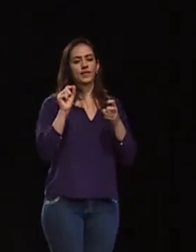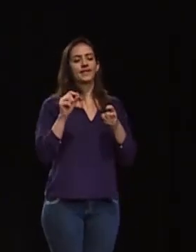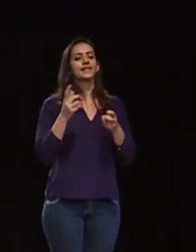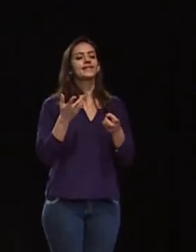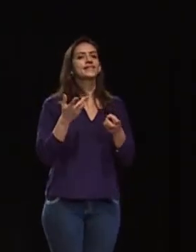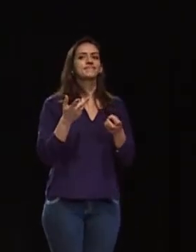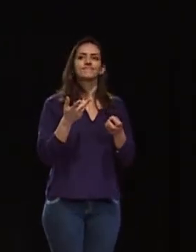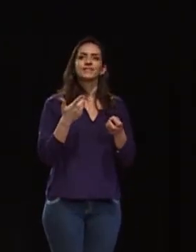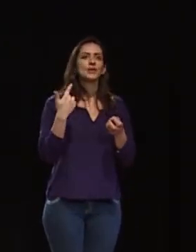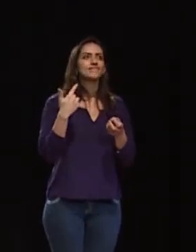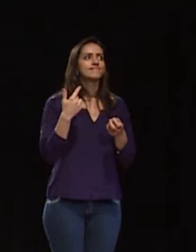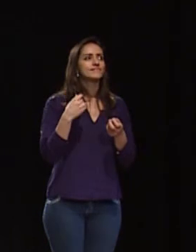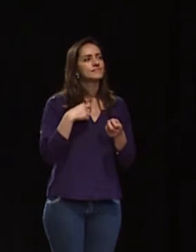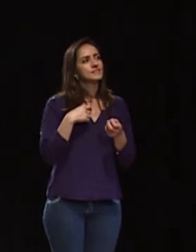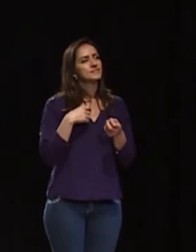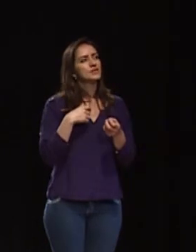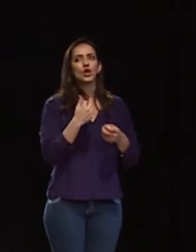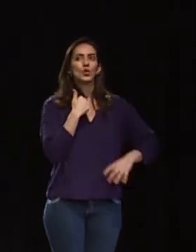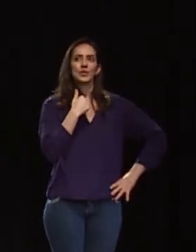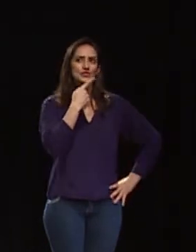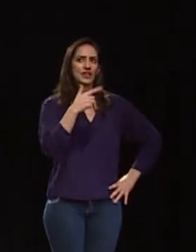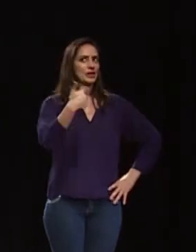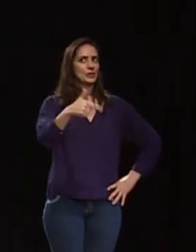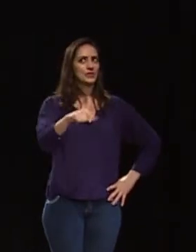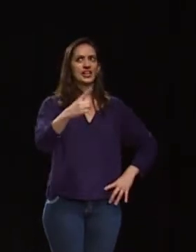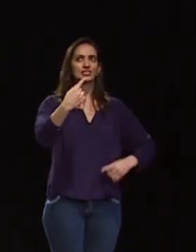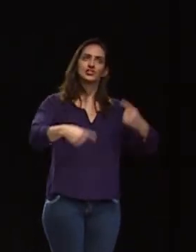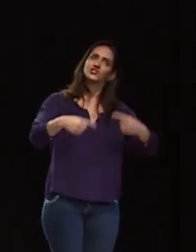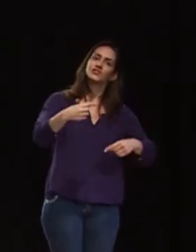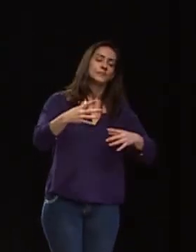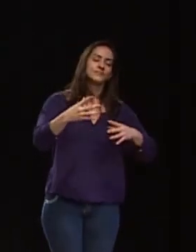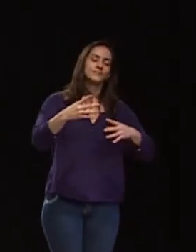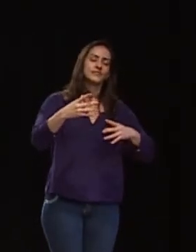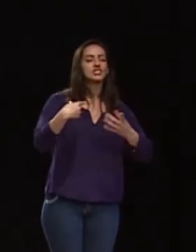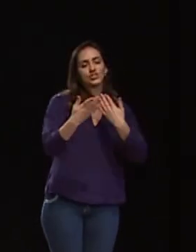E eu percebi também que eu não posso falar que não tem diálogo.